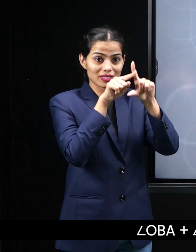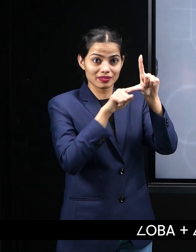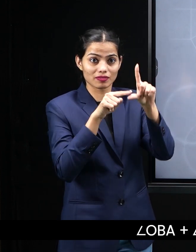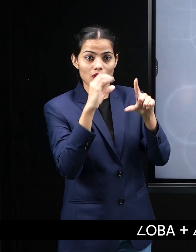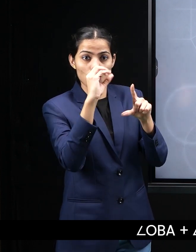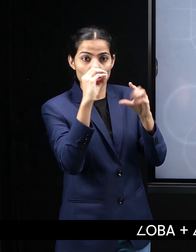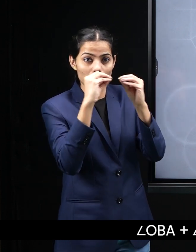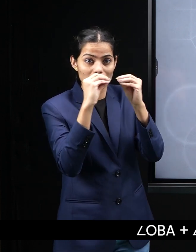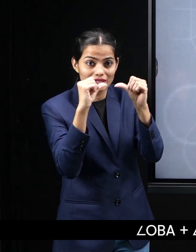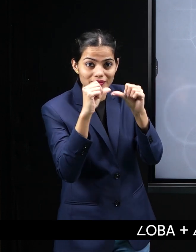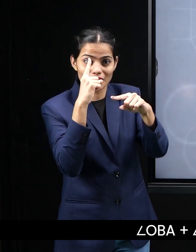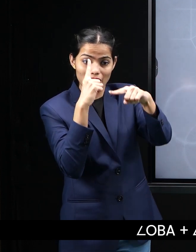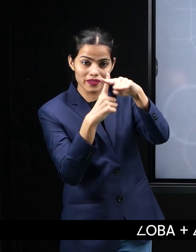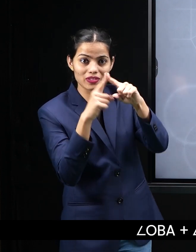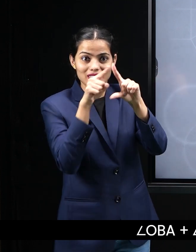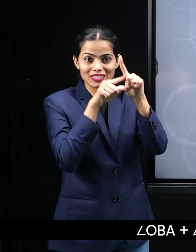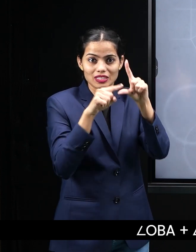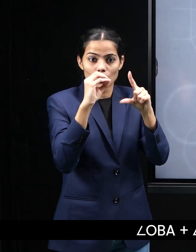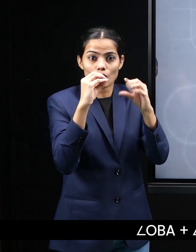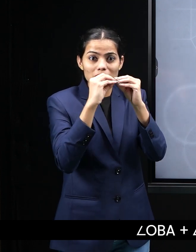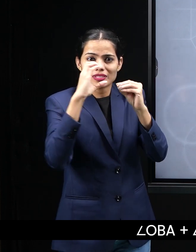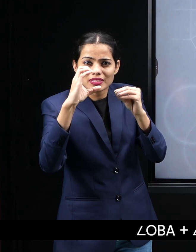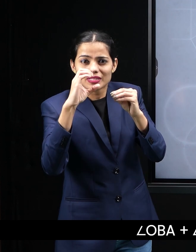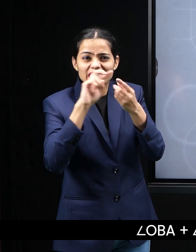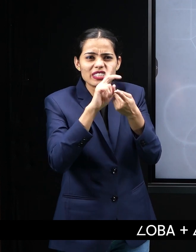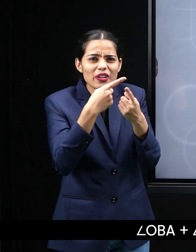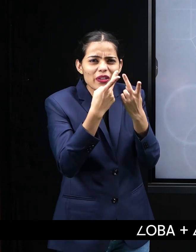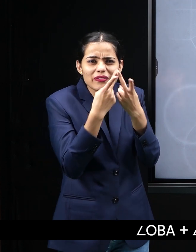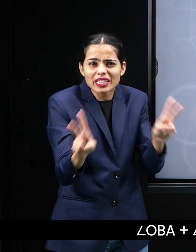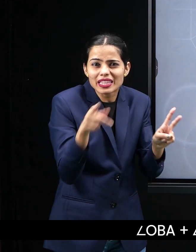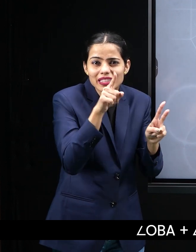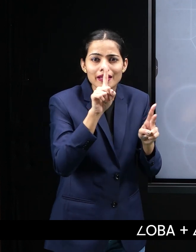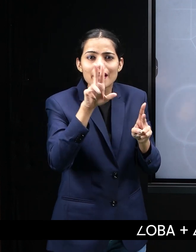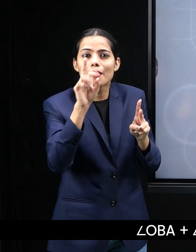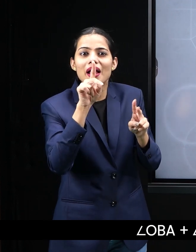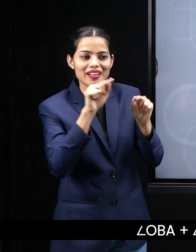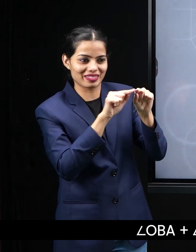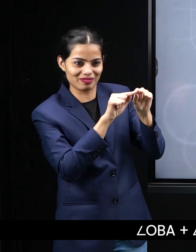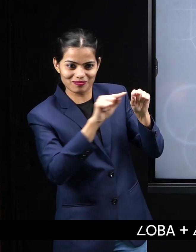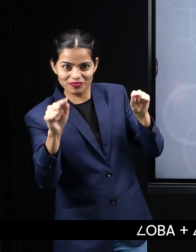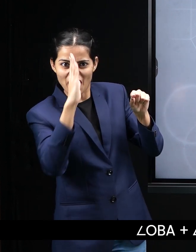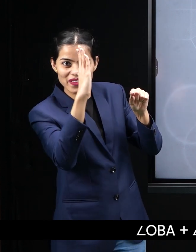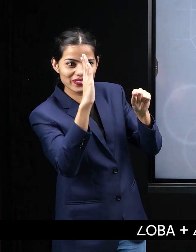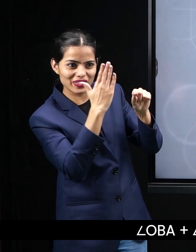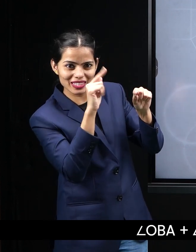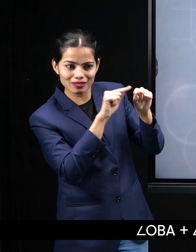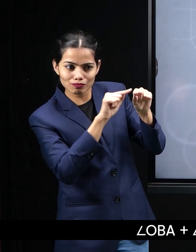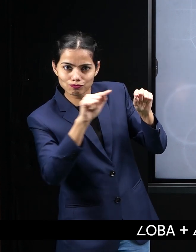ಆಂಗಲ್ ಒಬಿಎ ಆಂಗಲ್ ಒಬಿಸಿ ಆಂಗಲ್ ಎಬಿಸಿ 180 ಡಿಗ್ರಿ